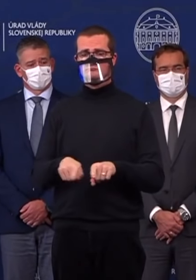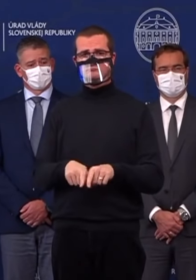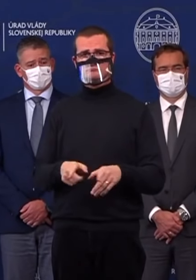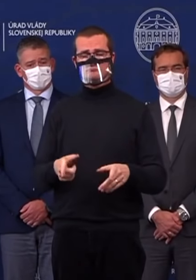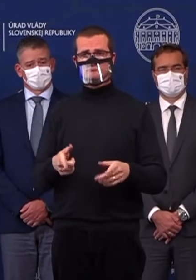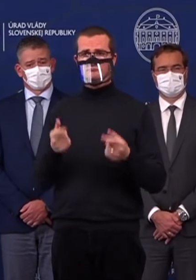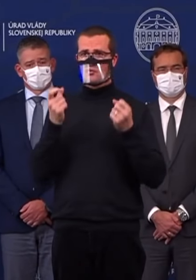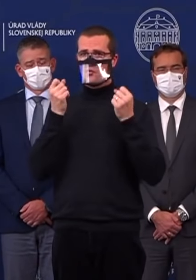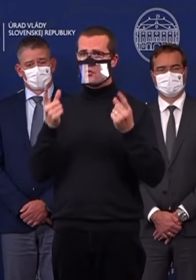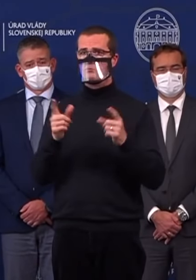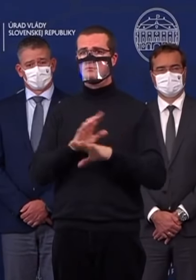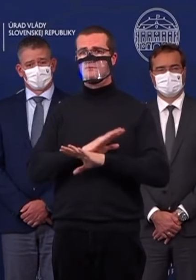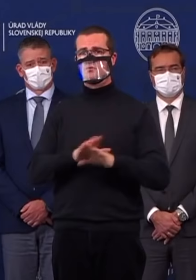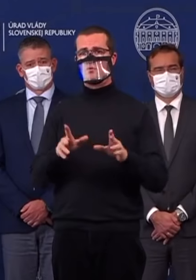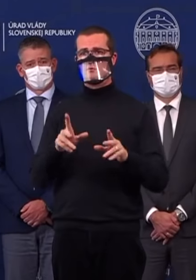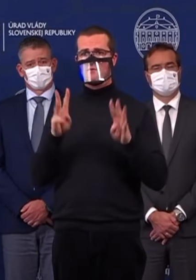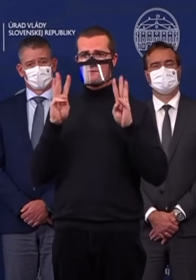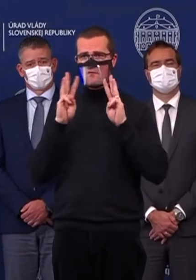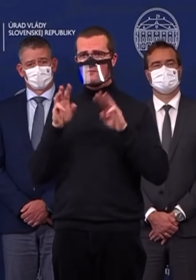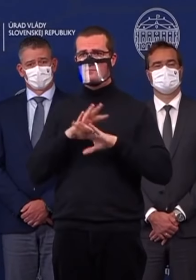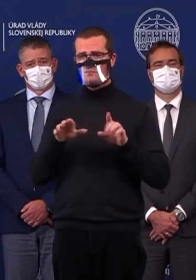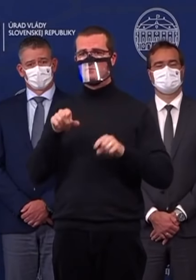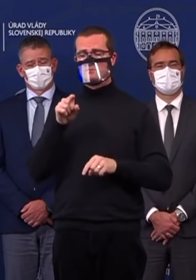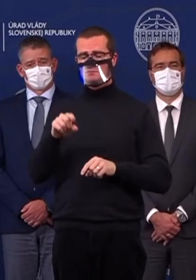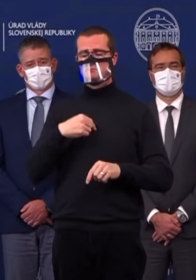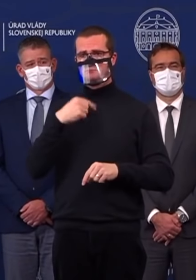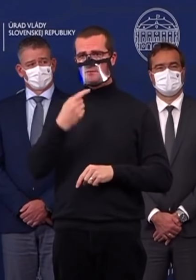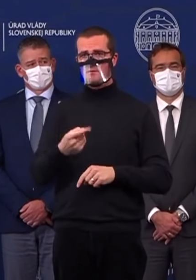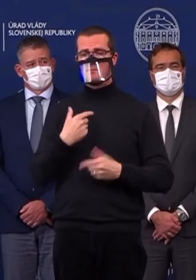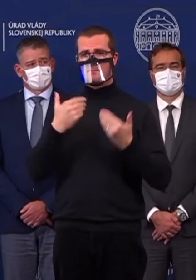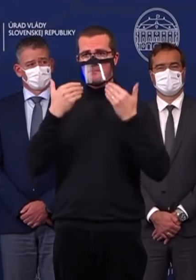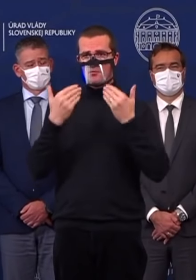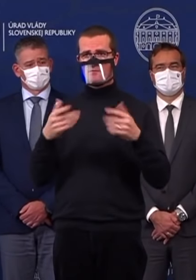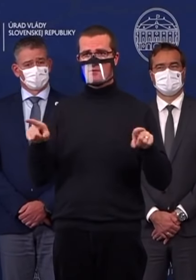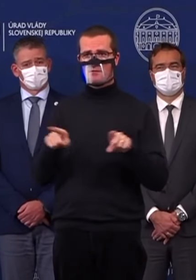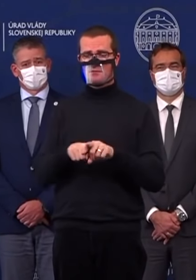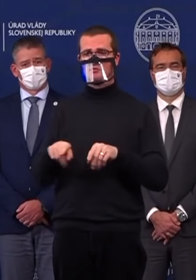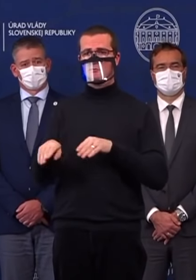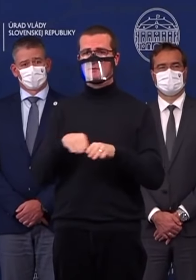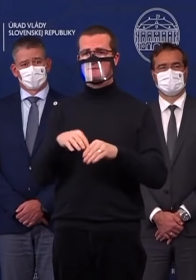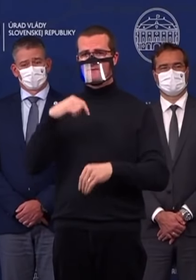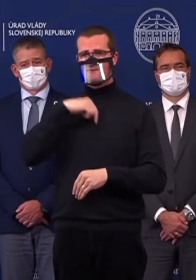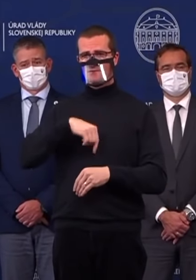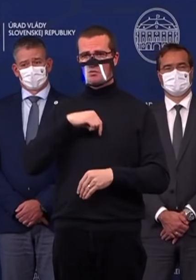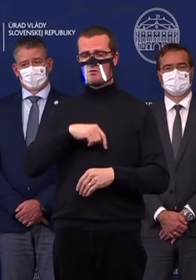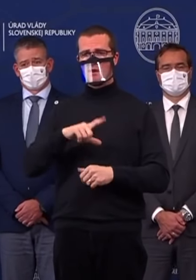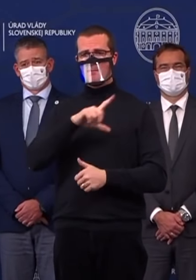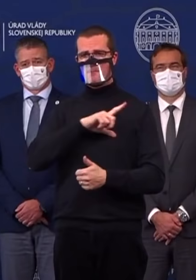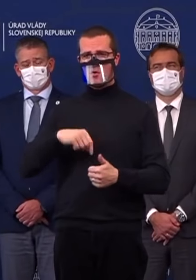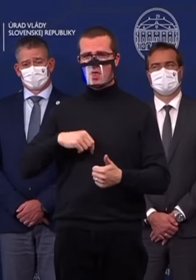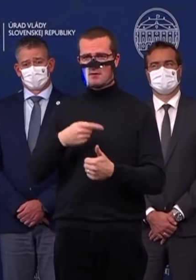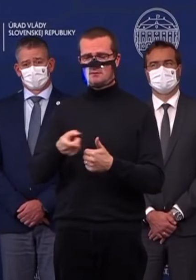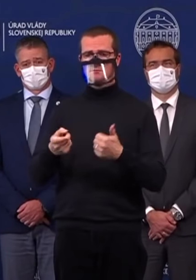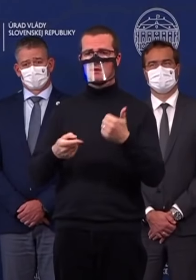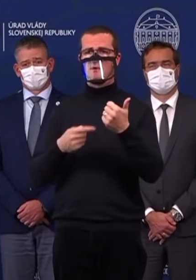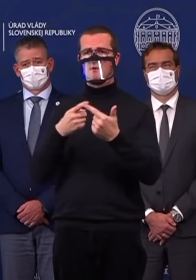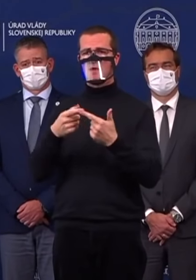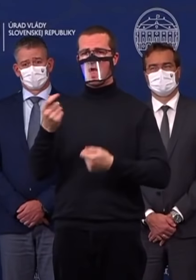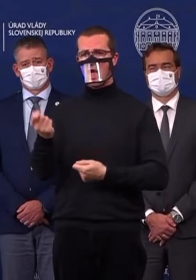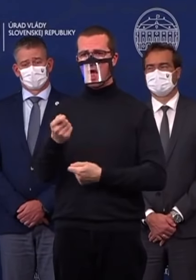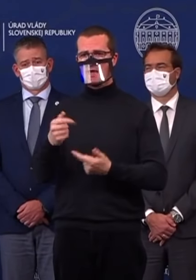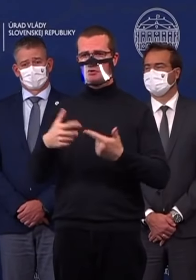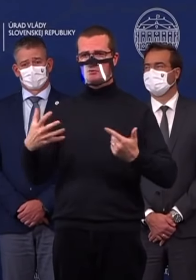niečo obdivuhodné a treba to povedať. Dovolte mi tiež poďakovať zložkám ministerstva vnútra, to znamená policajnému zboru,